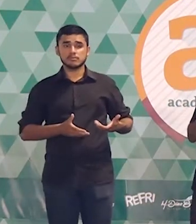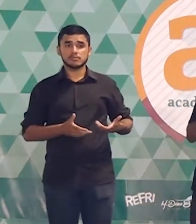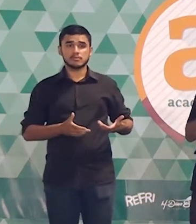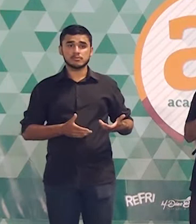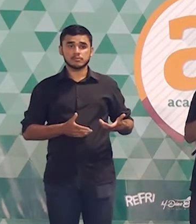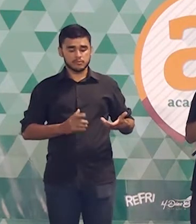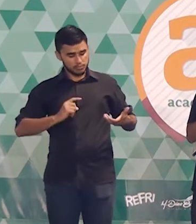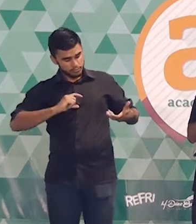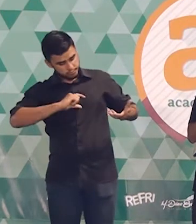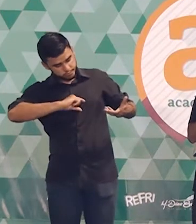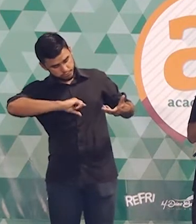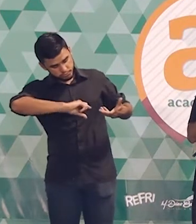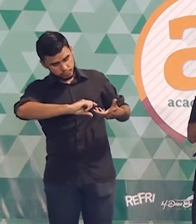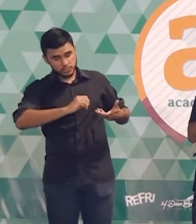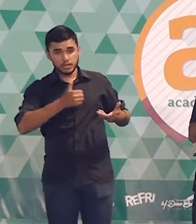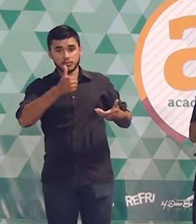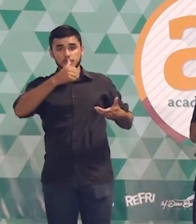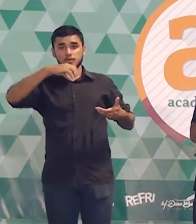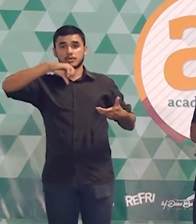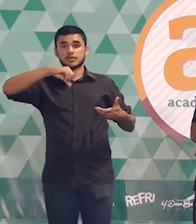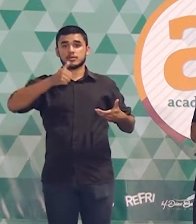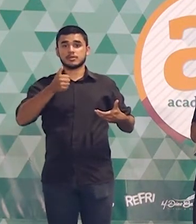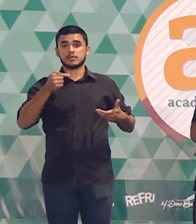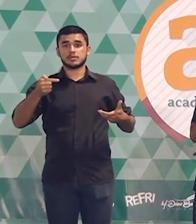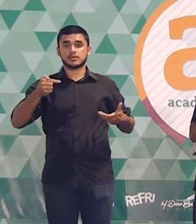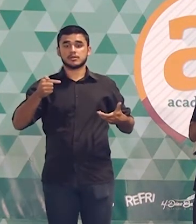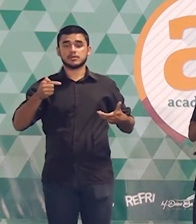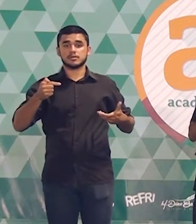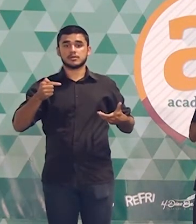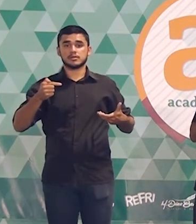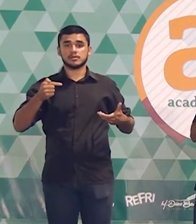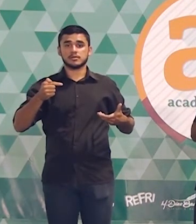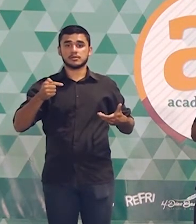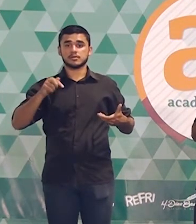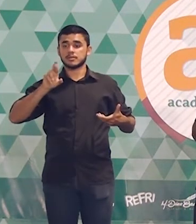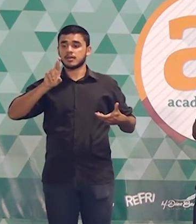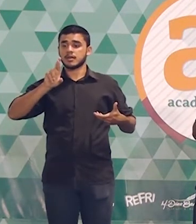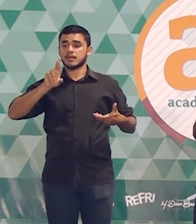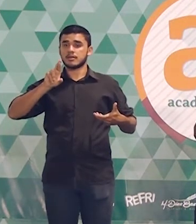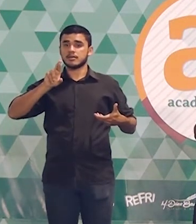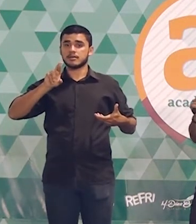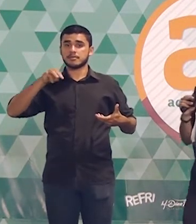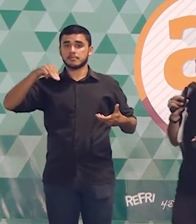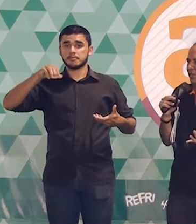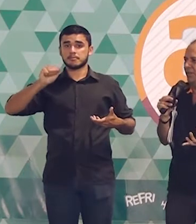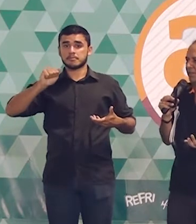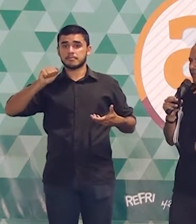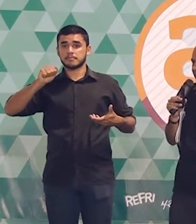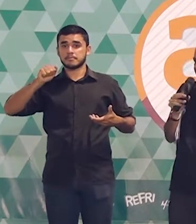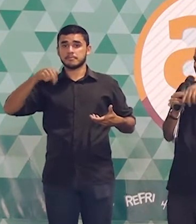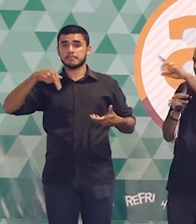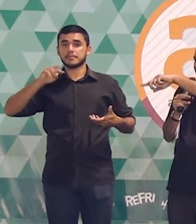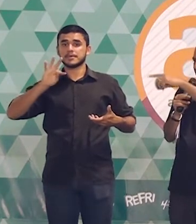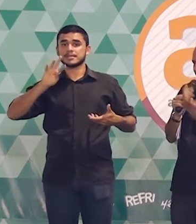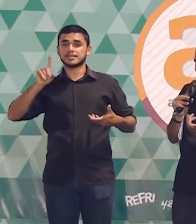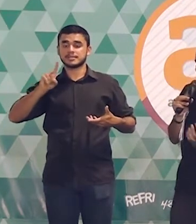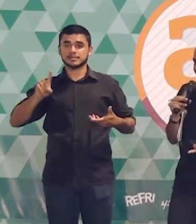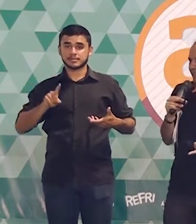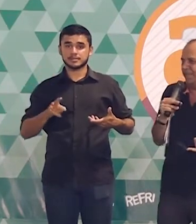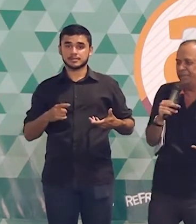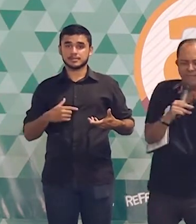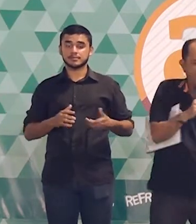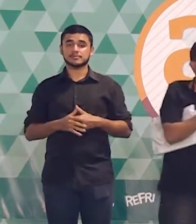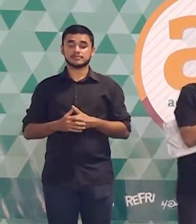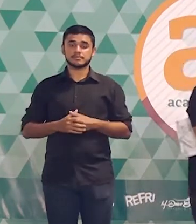do lado a mesma coisa que tinha, né? 1917, R. Mutt. Esse R. Mutt é o nome da fábrica do urinol, né? Dizem que é um pseudônimo